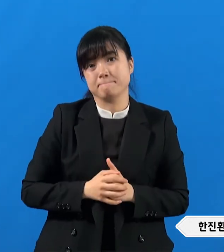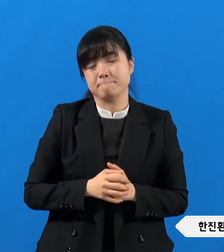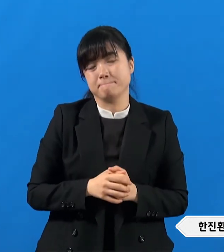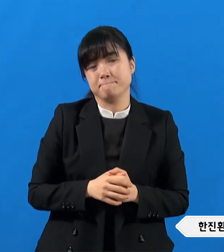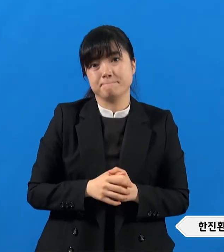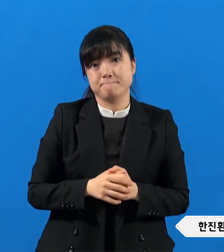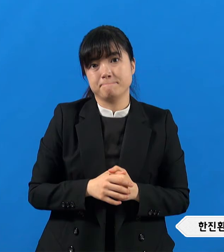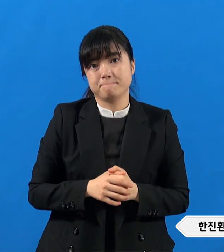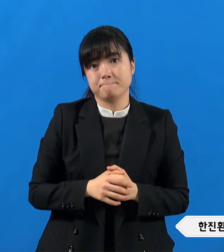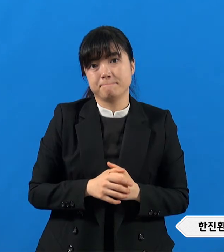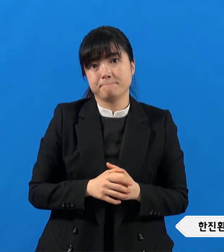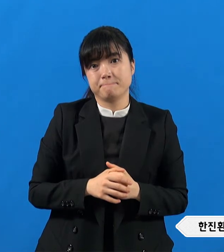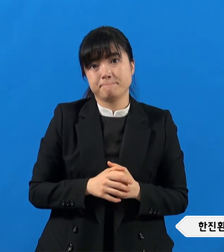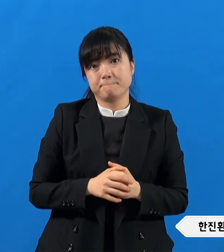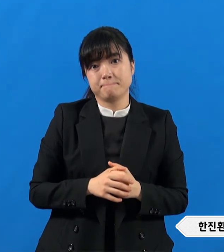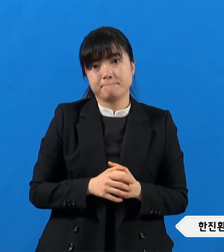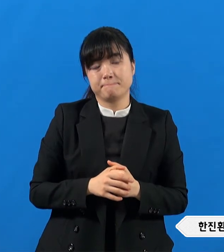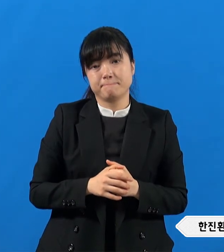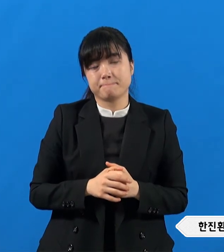것입니다.